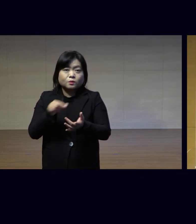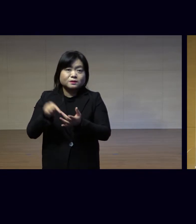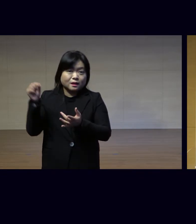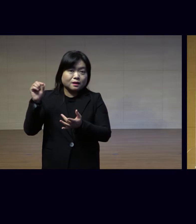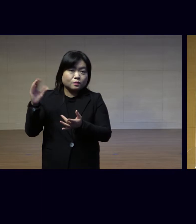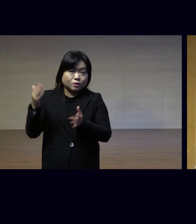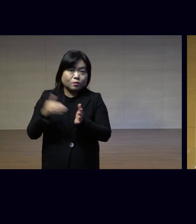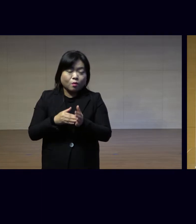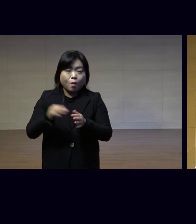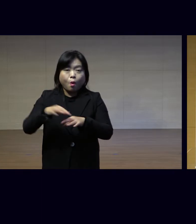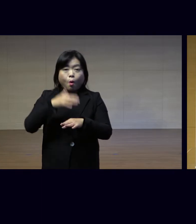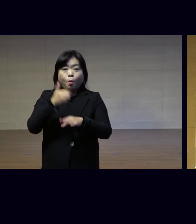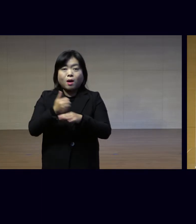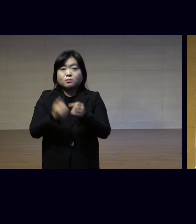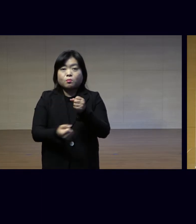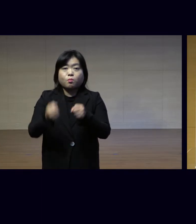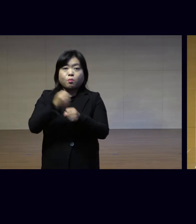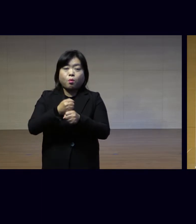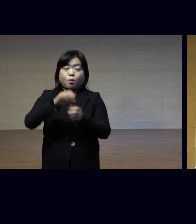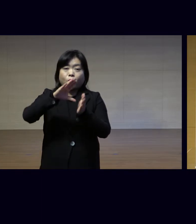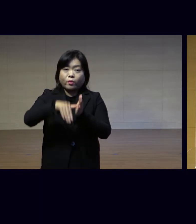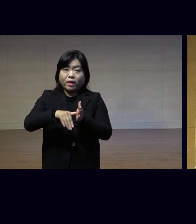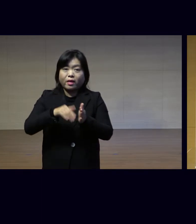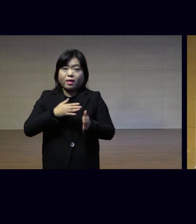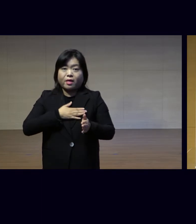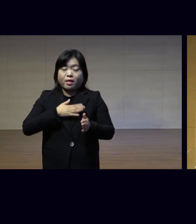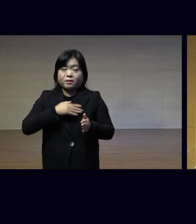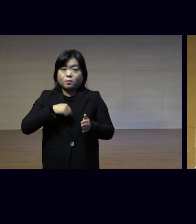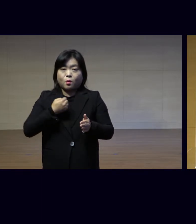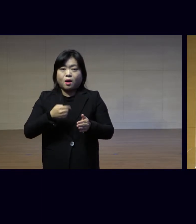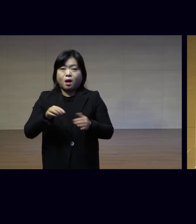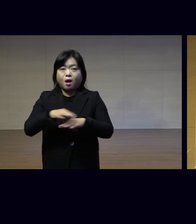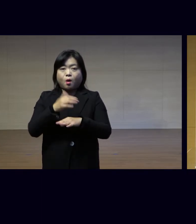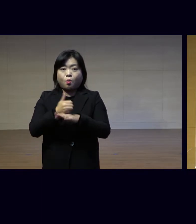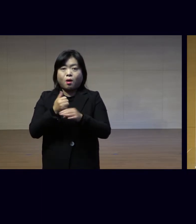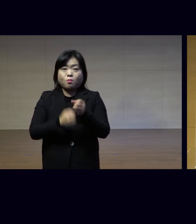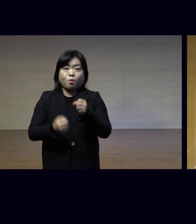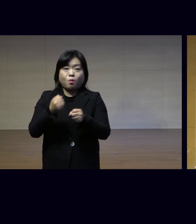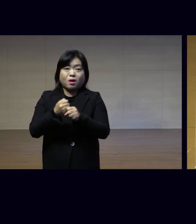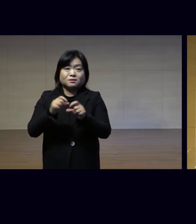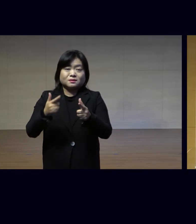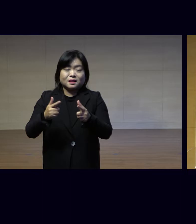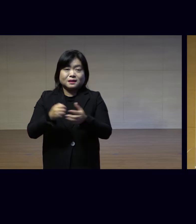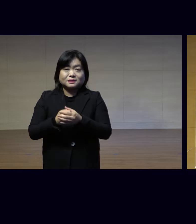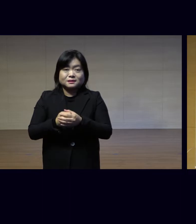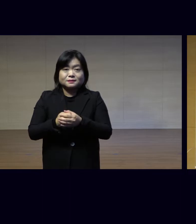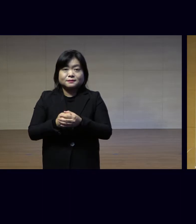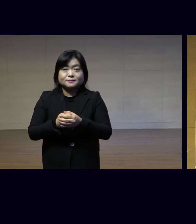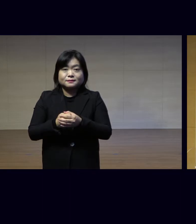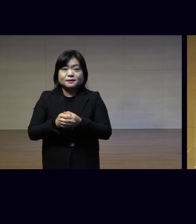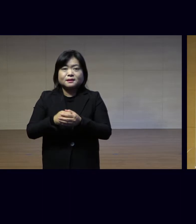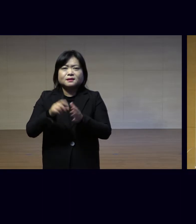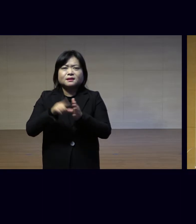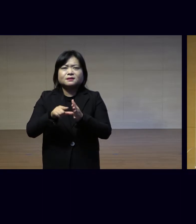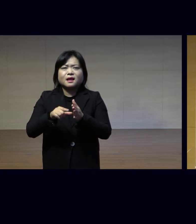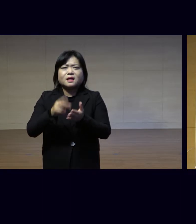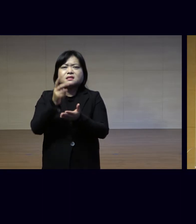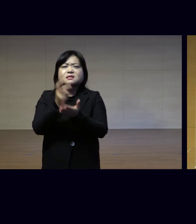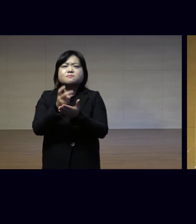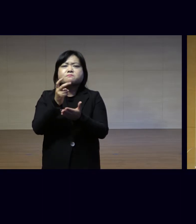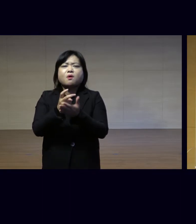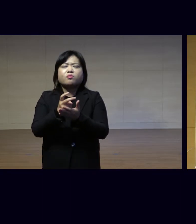것이고, 왕정복고 시대에 자기가 왕정복고 시대 아니죠. 그러니까 7월 왕조 때인데